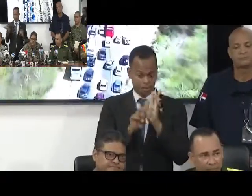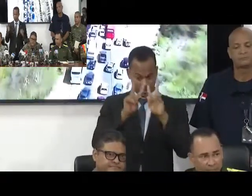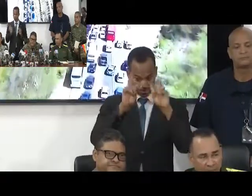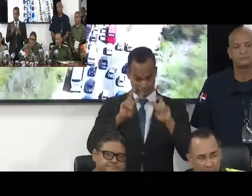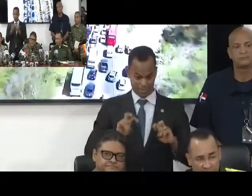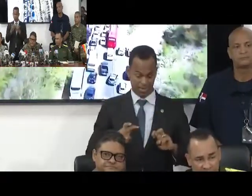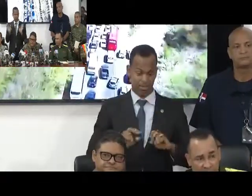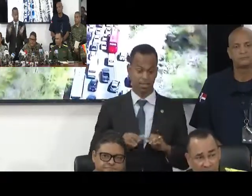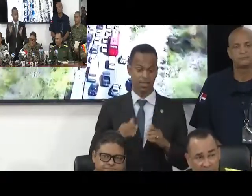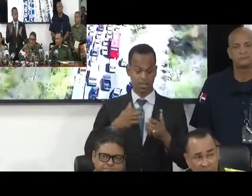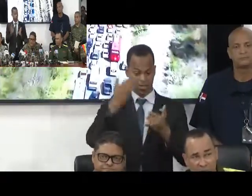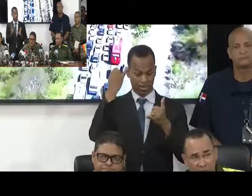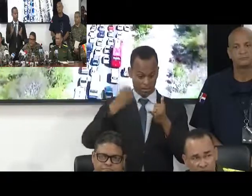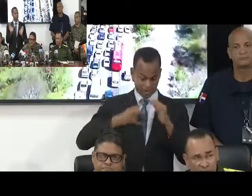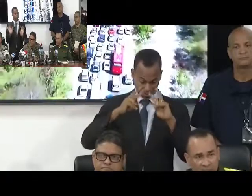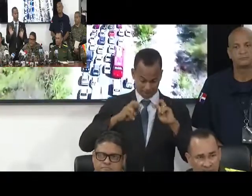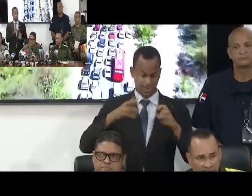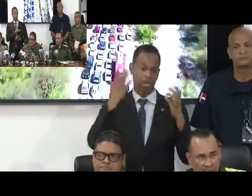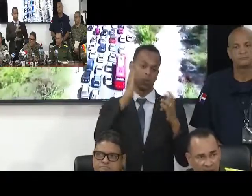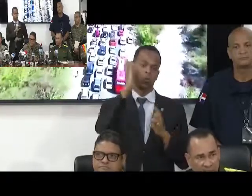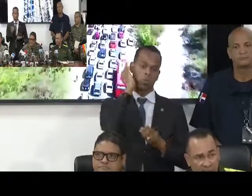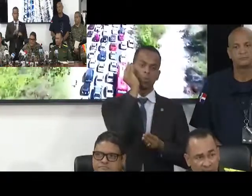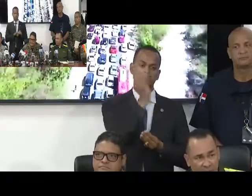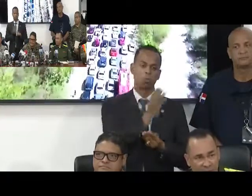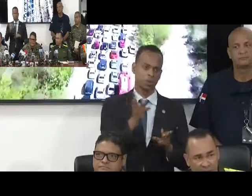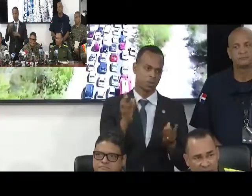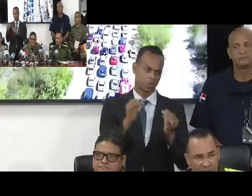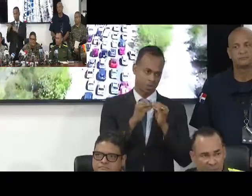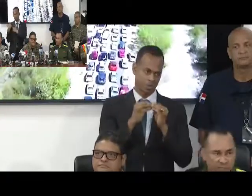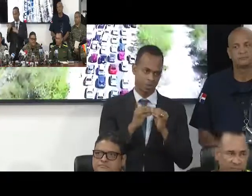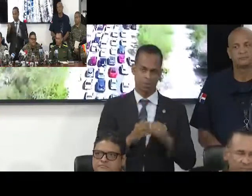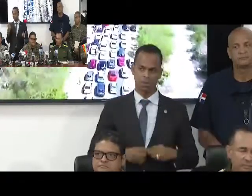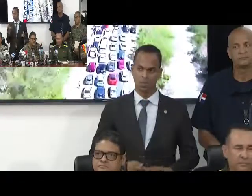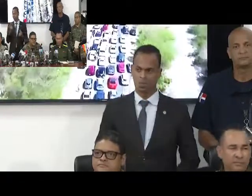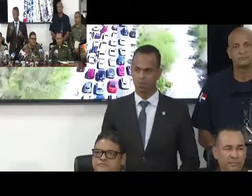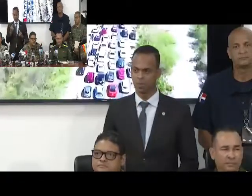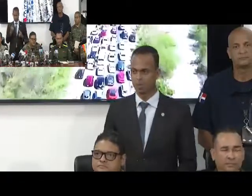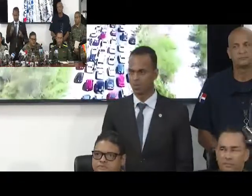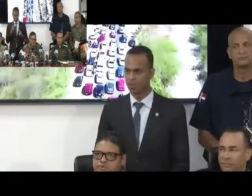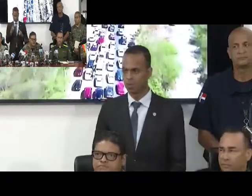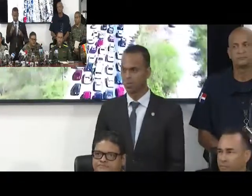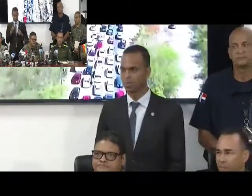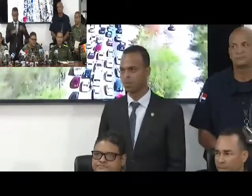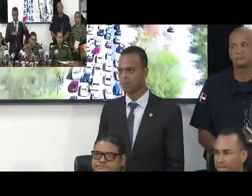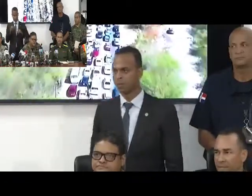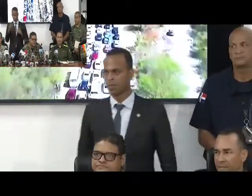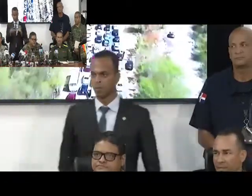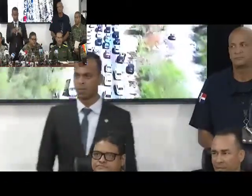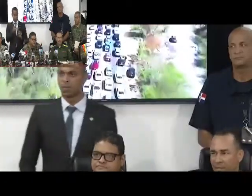No. Es que automáticamente la Policía Nacional se encarga de esa parte. Lo que son las estadísticas de la policía,